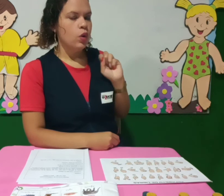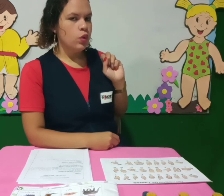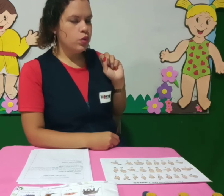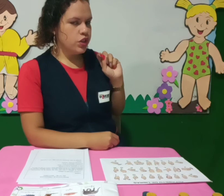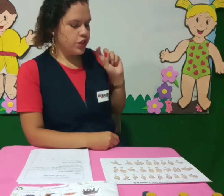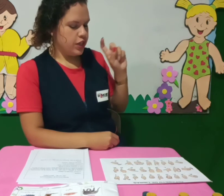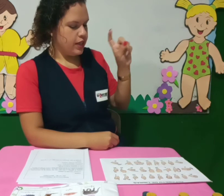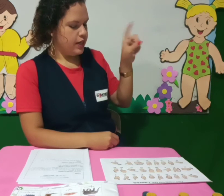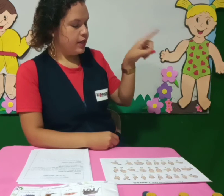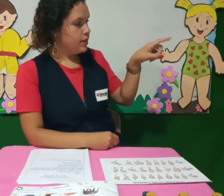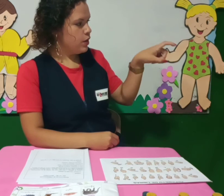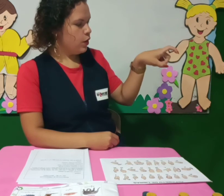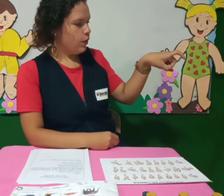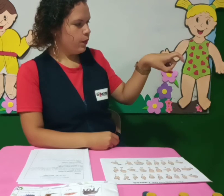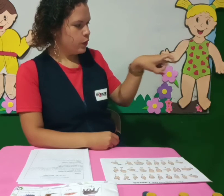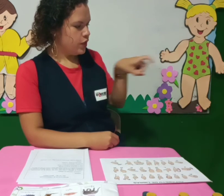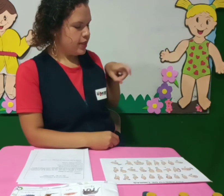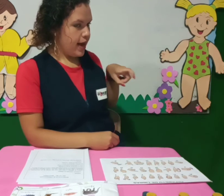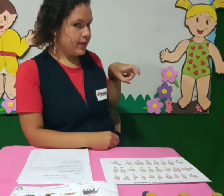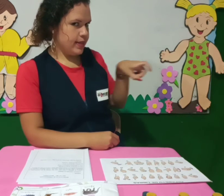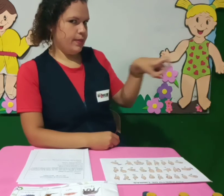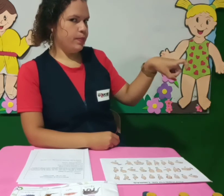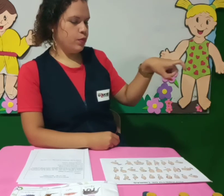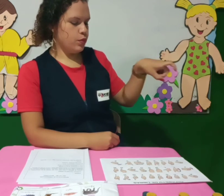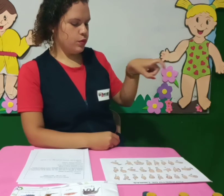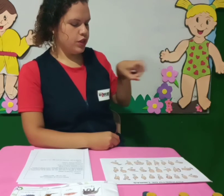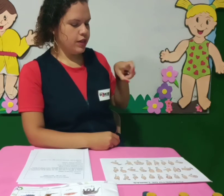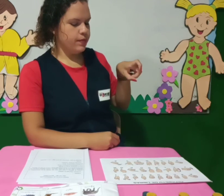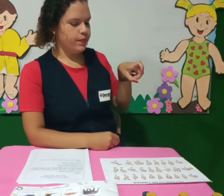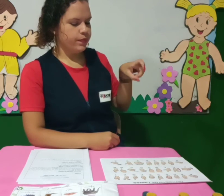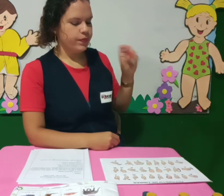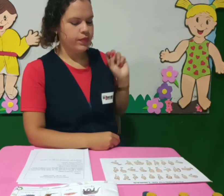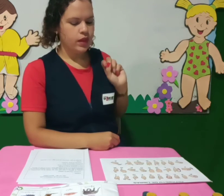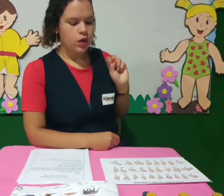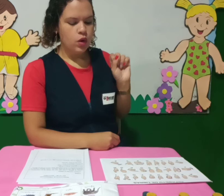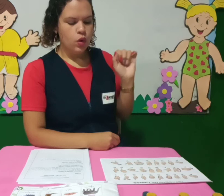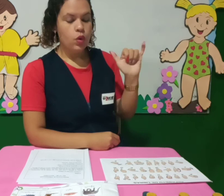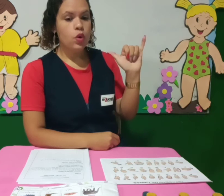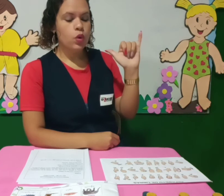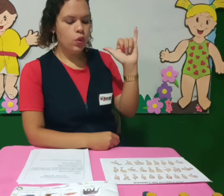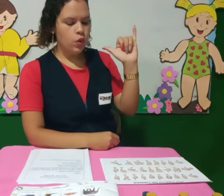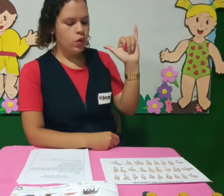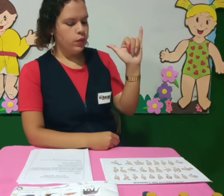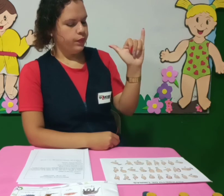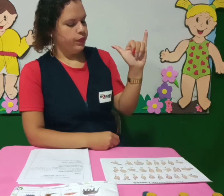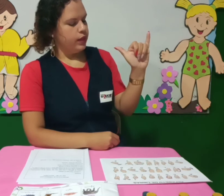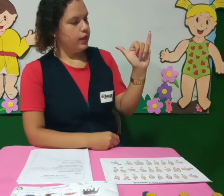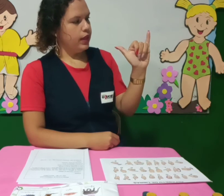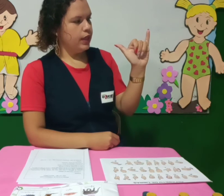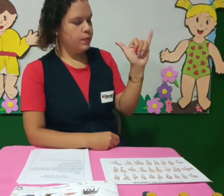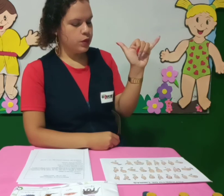O X, ó. X é assim, puxa. O Y